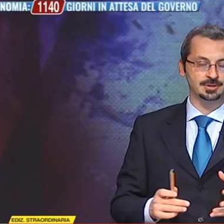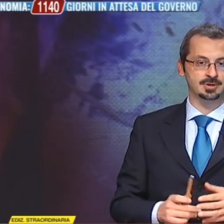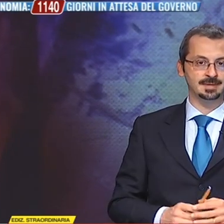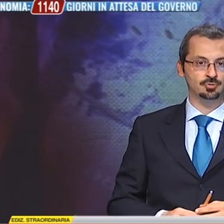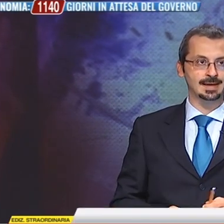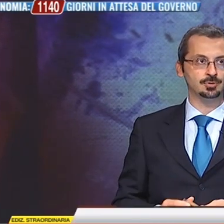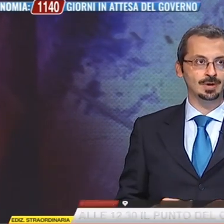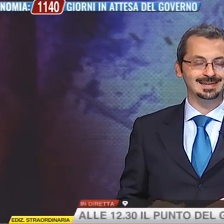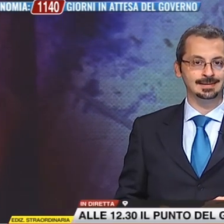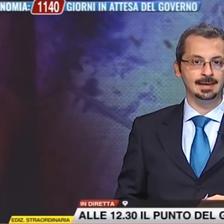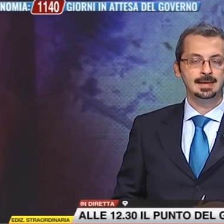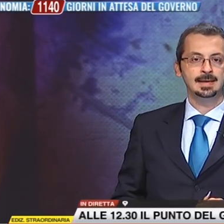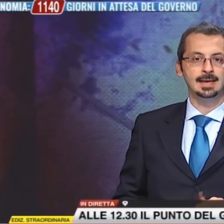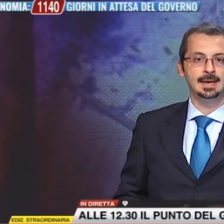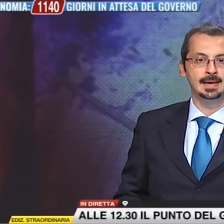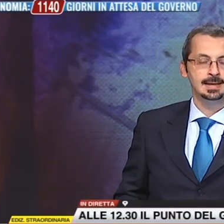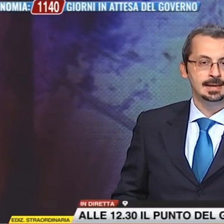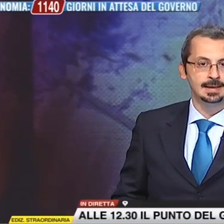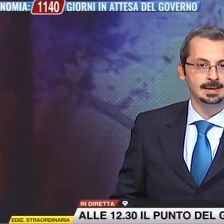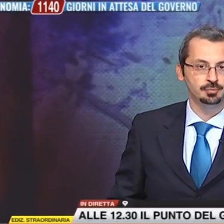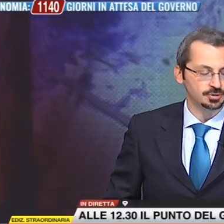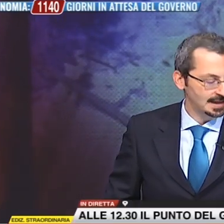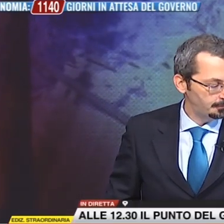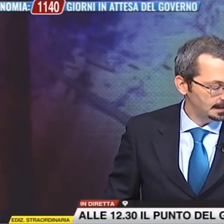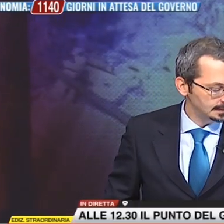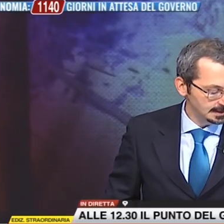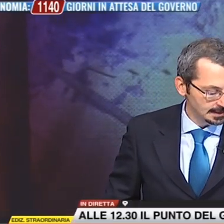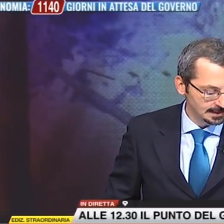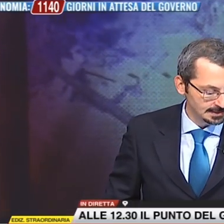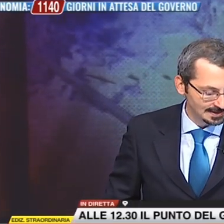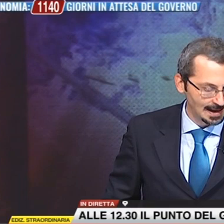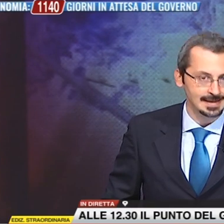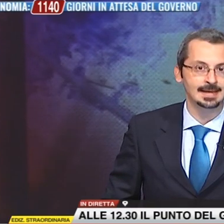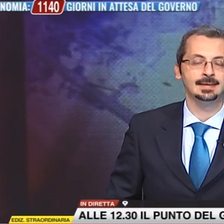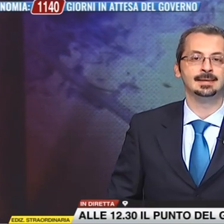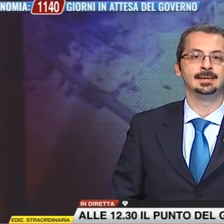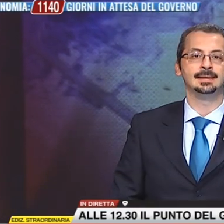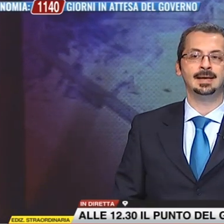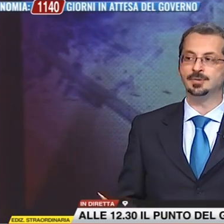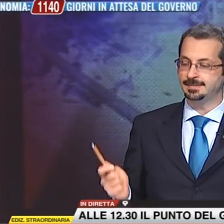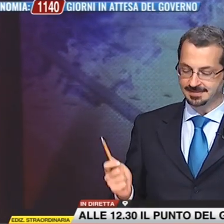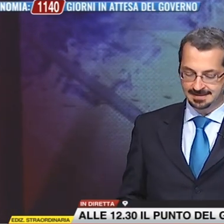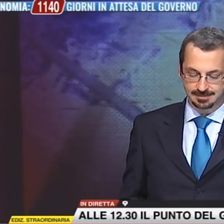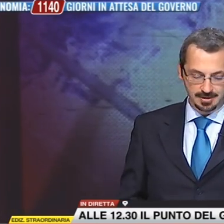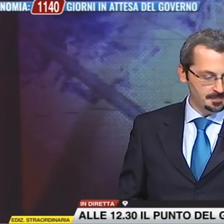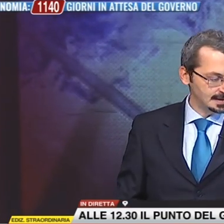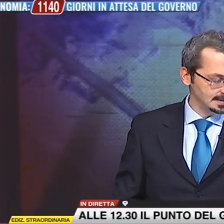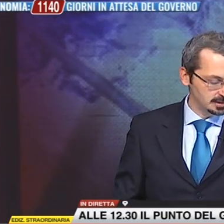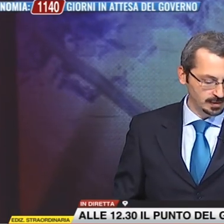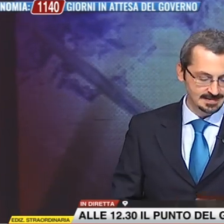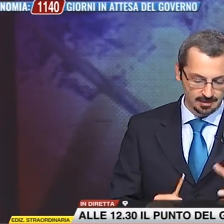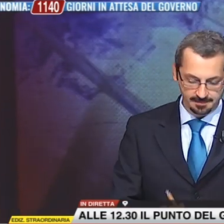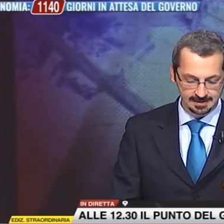rapido aggiornamento anche durante il punto stampa di Zaia. Allora, torniamo a